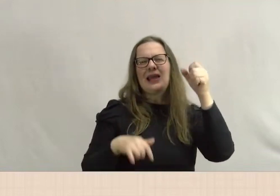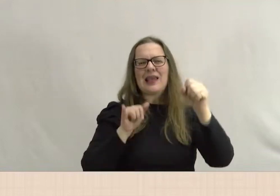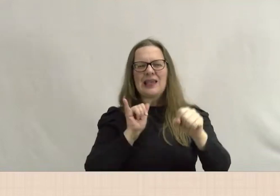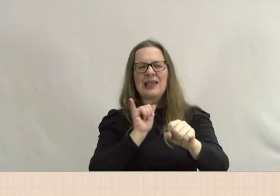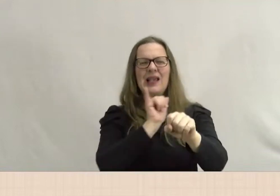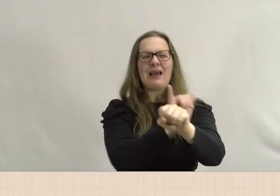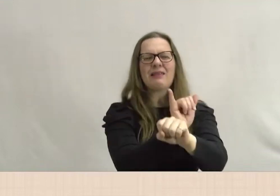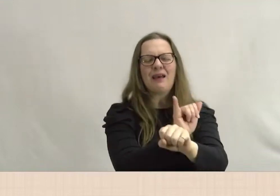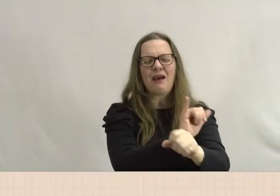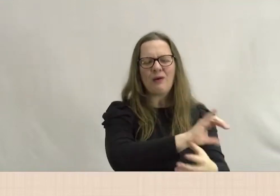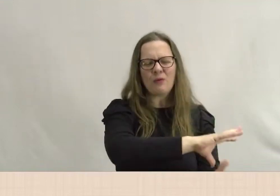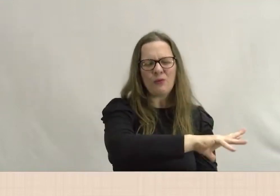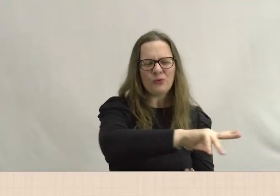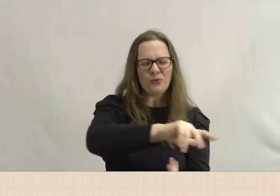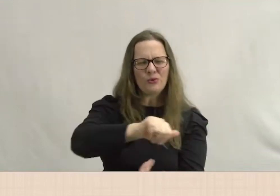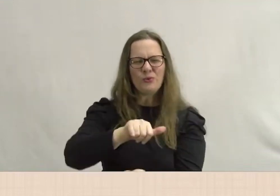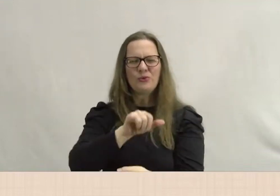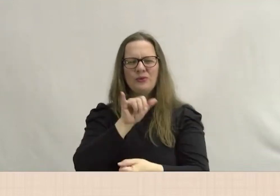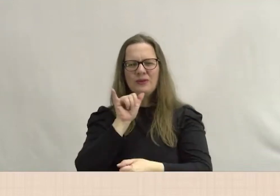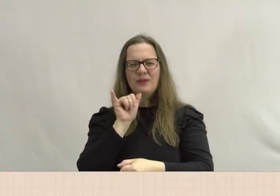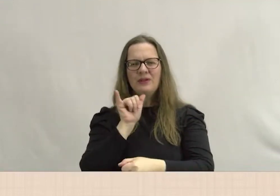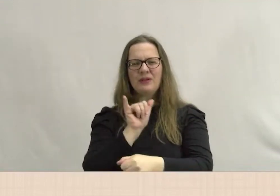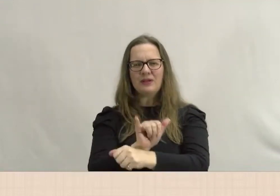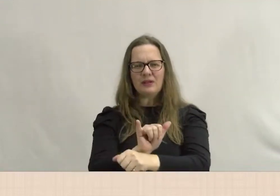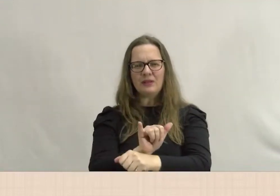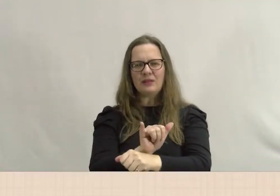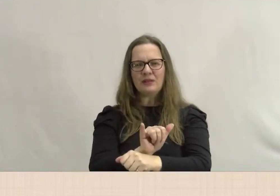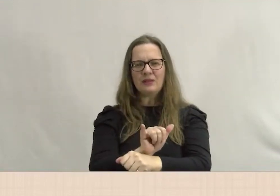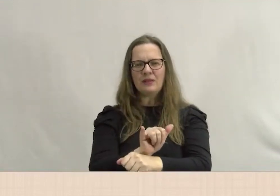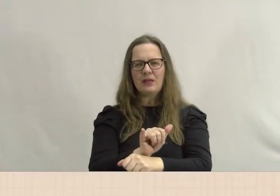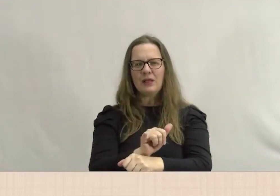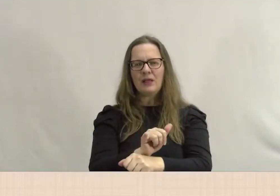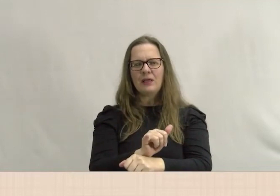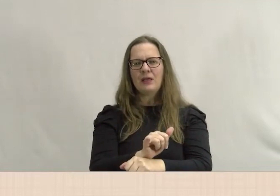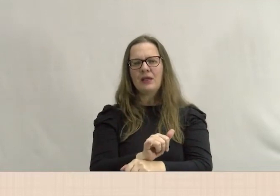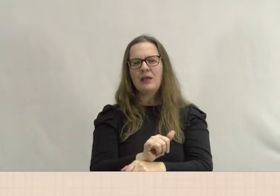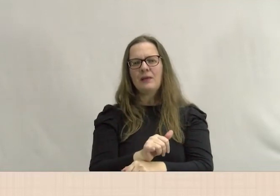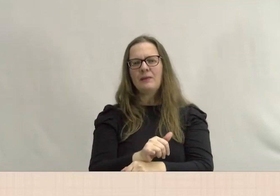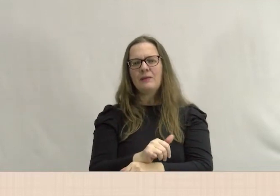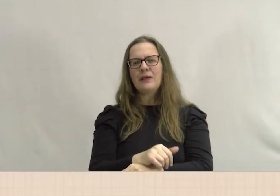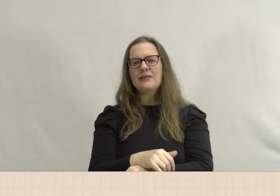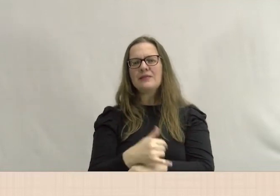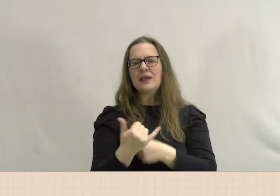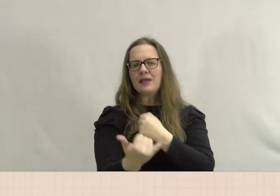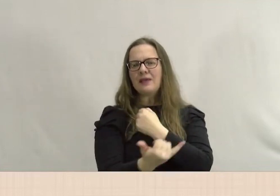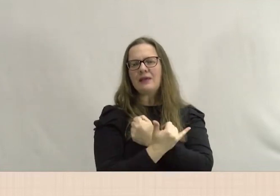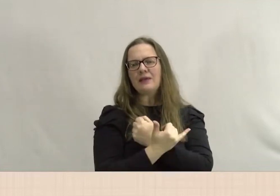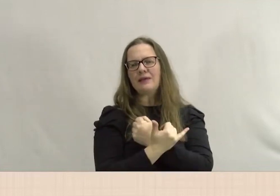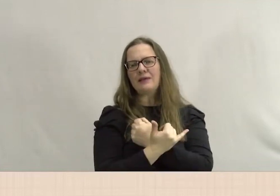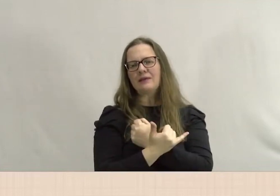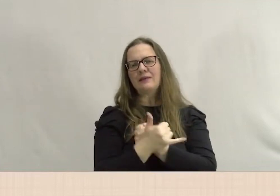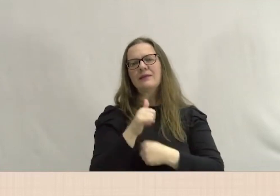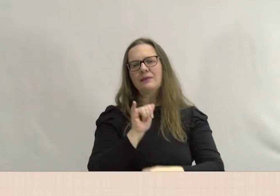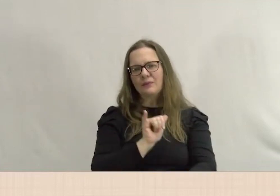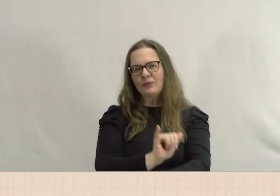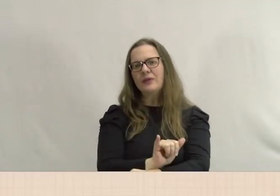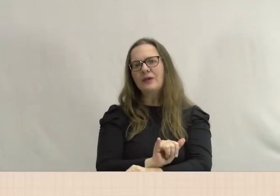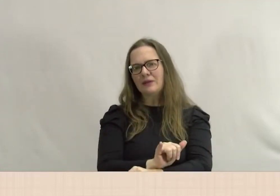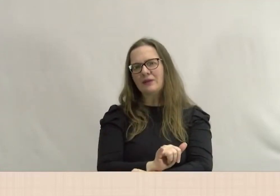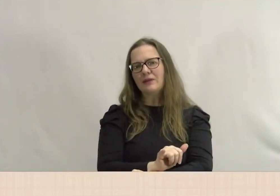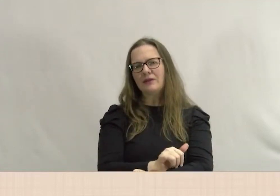inteiro. Não pense você que você é mais esperto do que ele, não. Ele tem um jeito de enganar você.